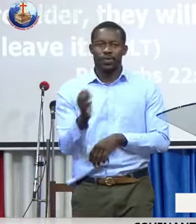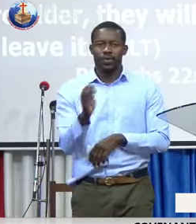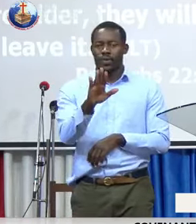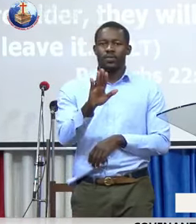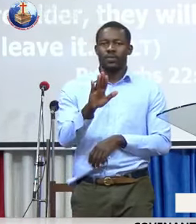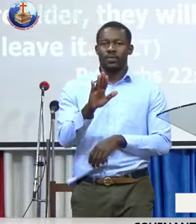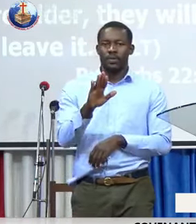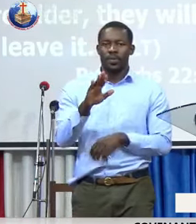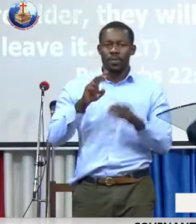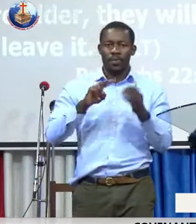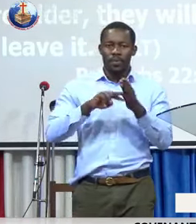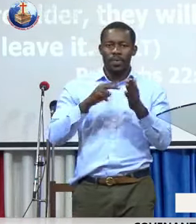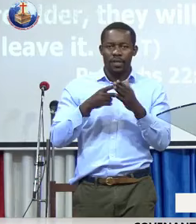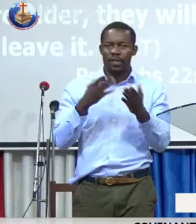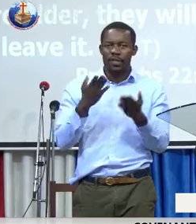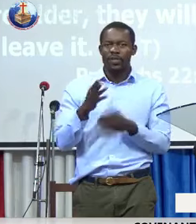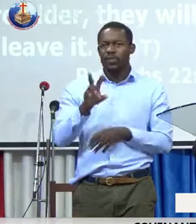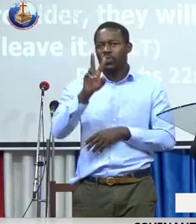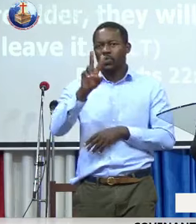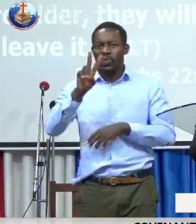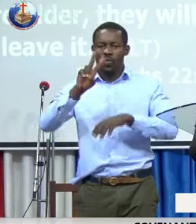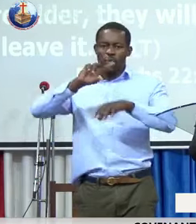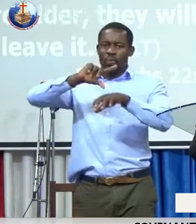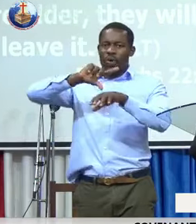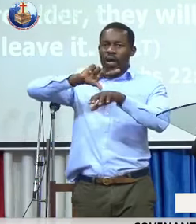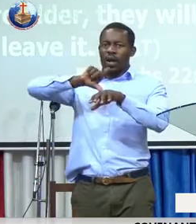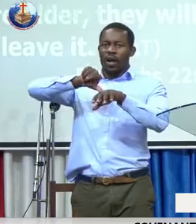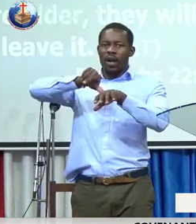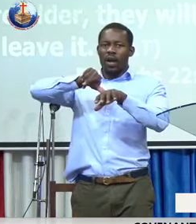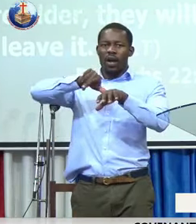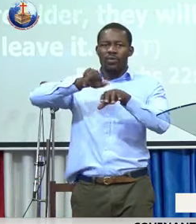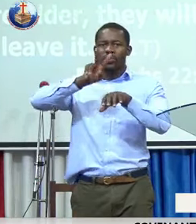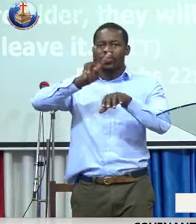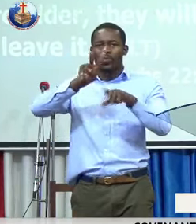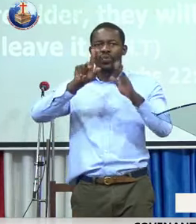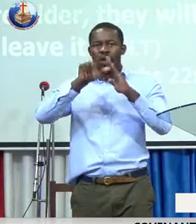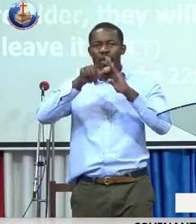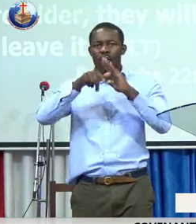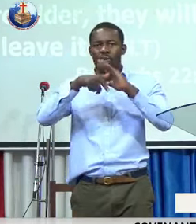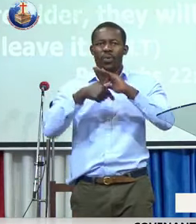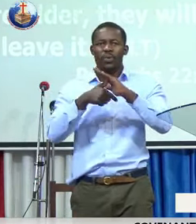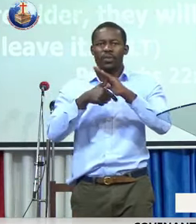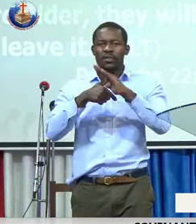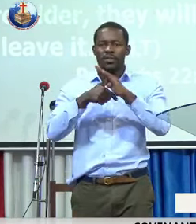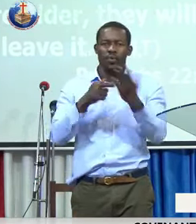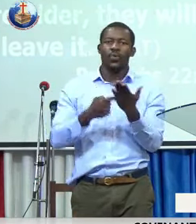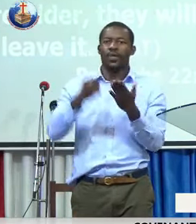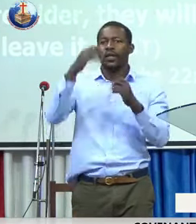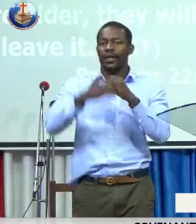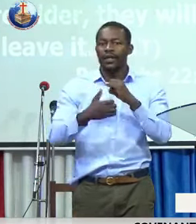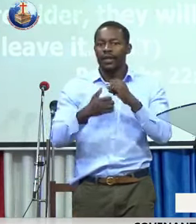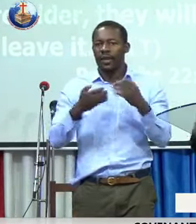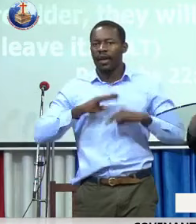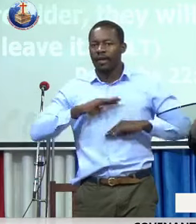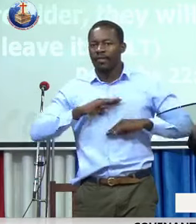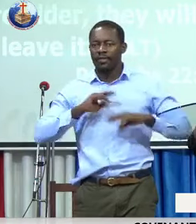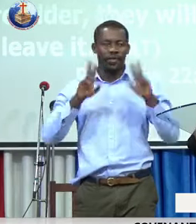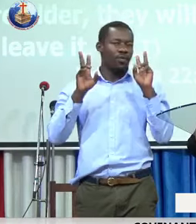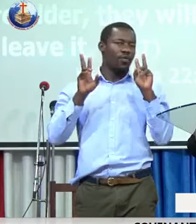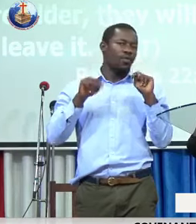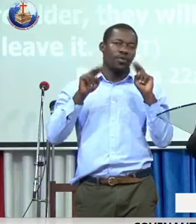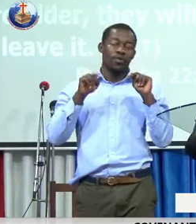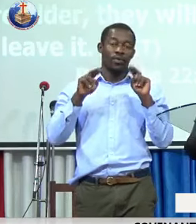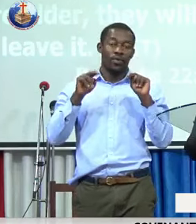2 hours every weekend does not suffice as parenting. Kwa hivyo masaa mawili kila weekend peke yake hayatoshi kama mzazi.